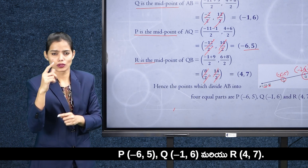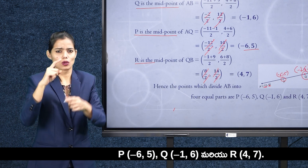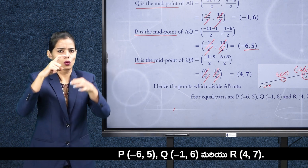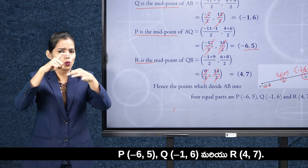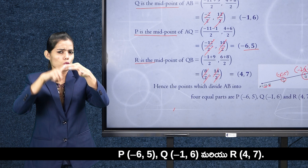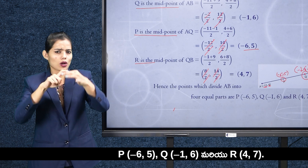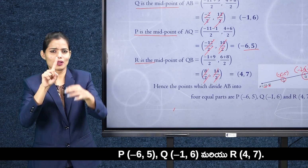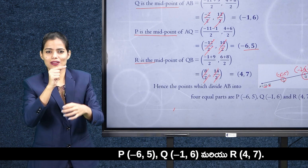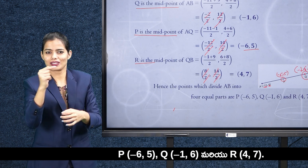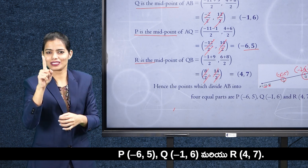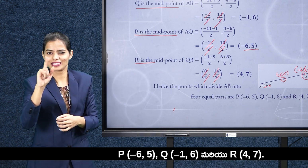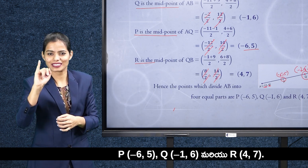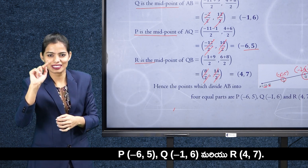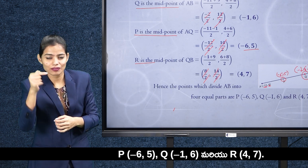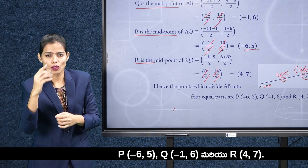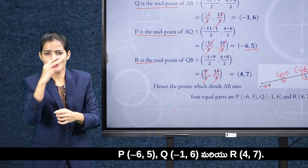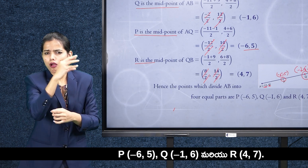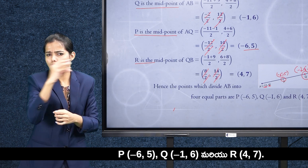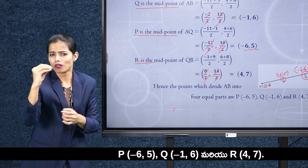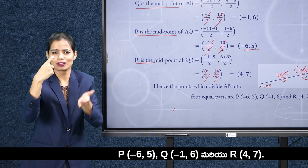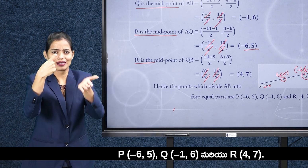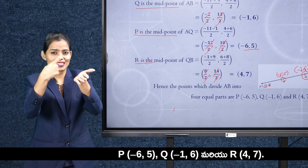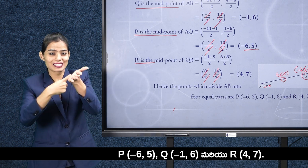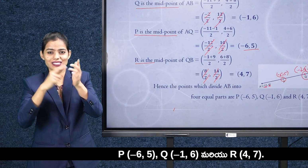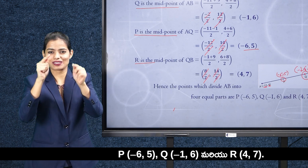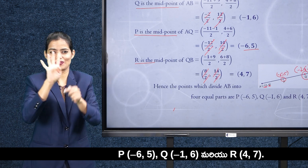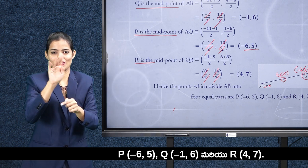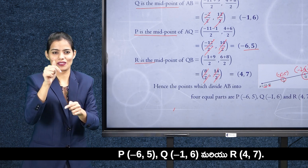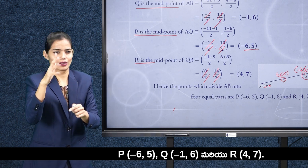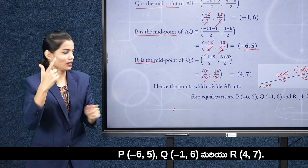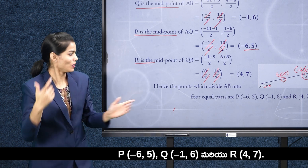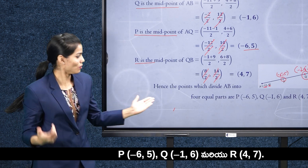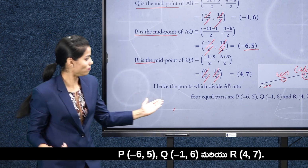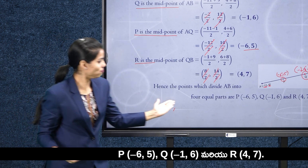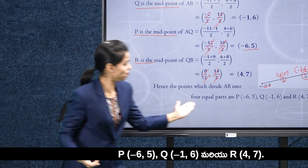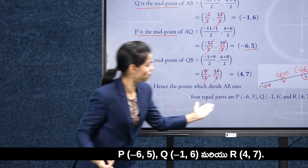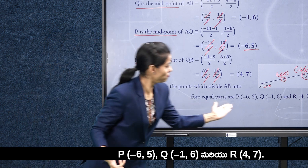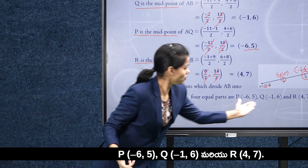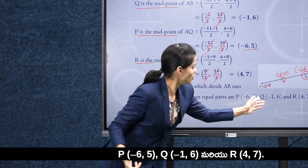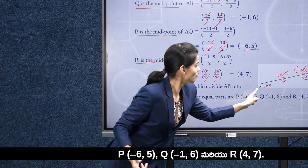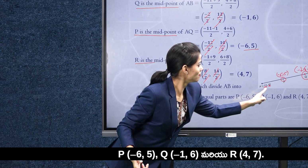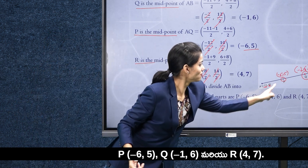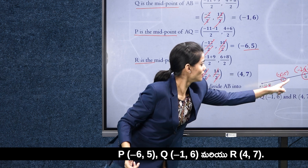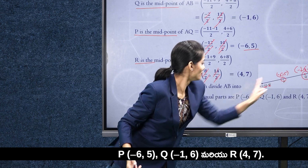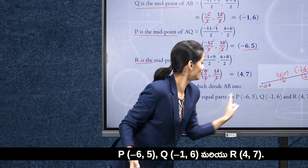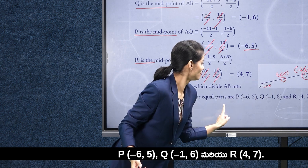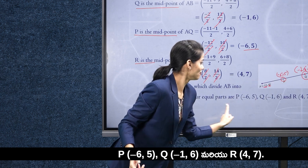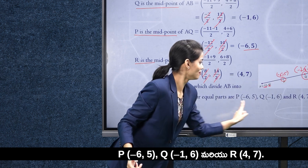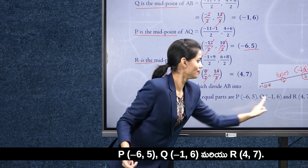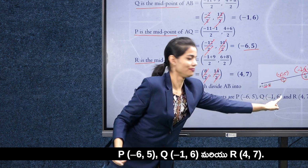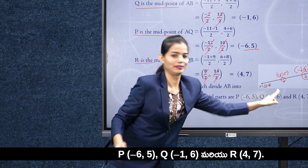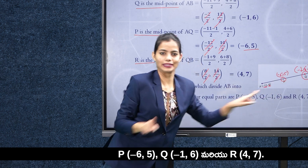క్యూ -1 6 మరియు ఆర్ 4 7.